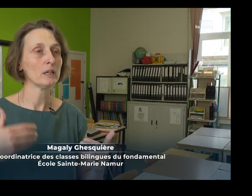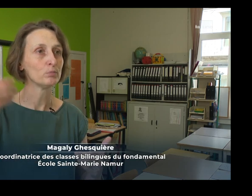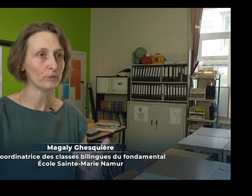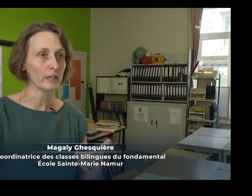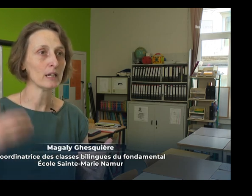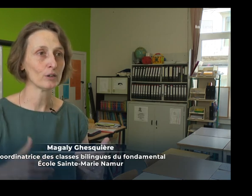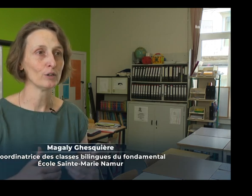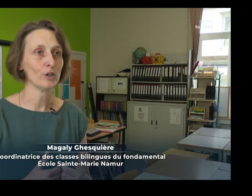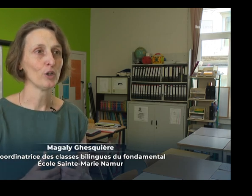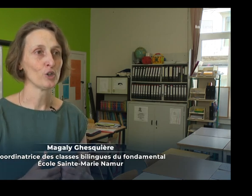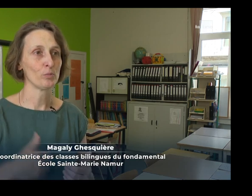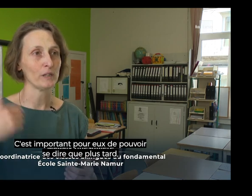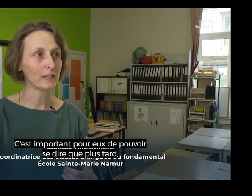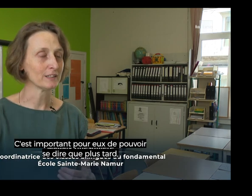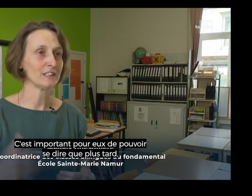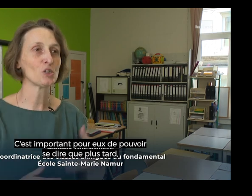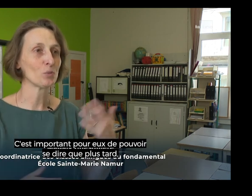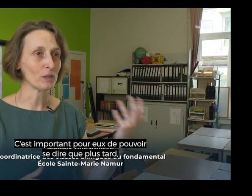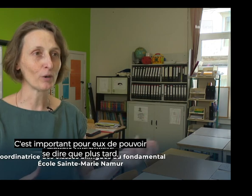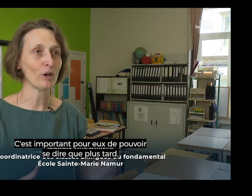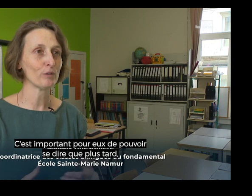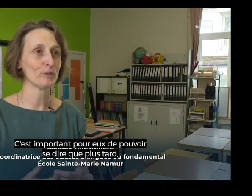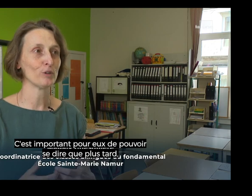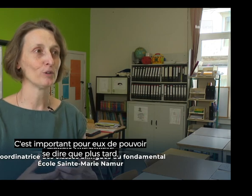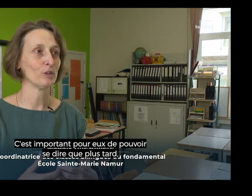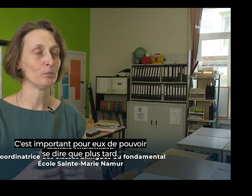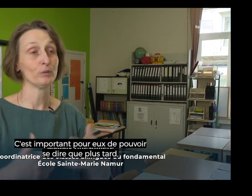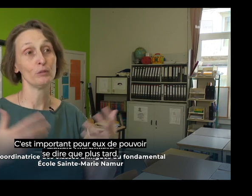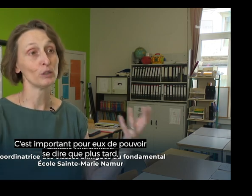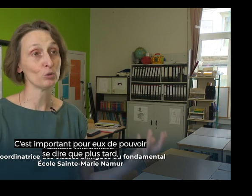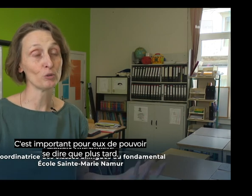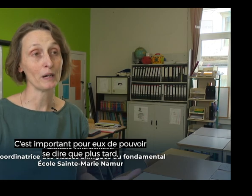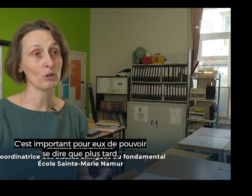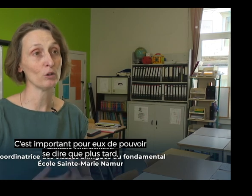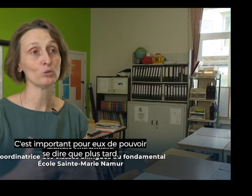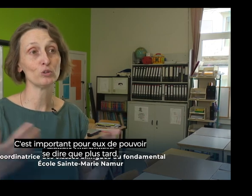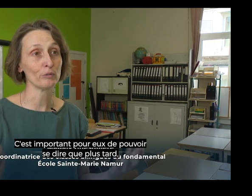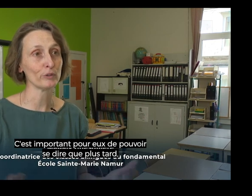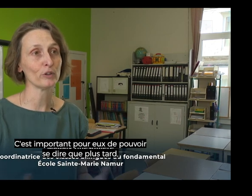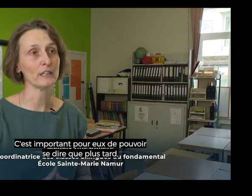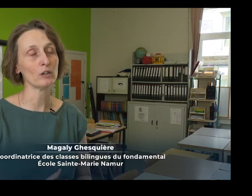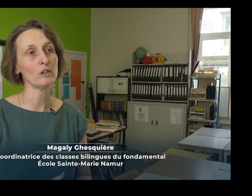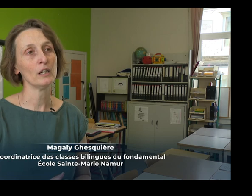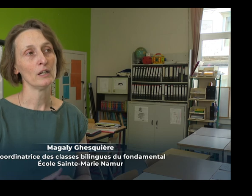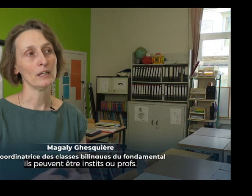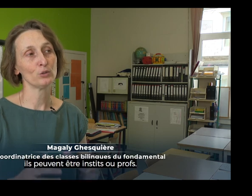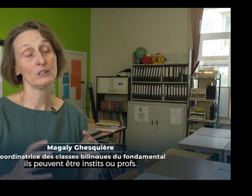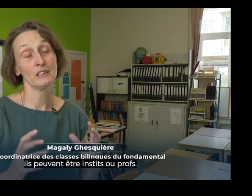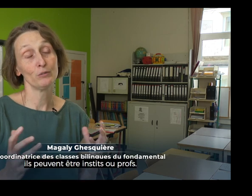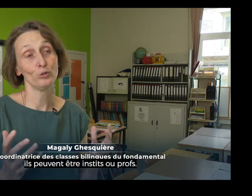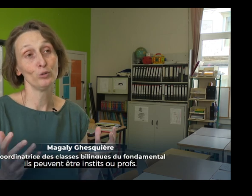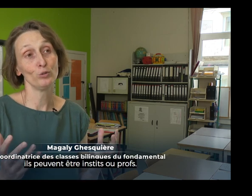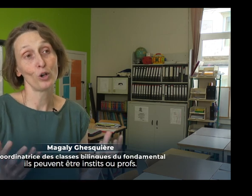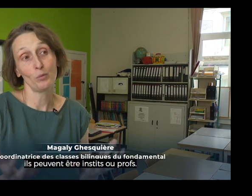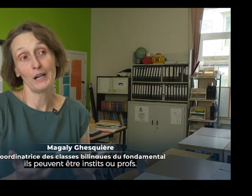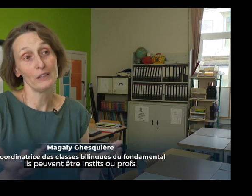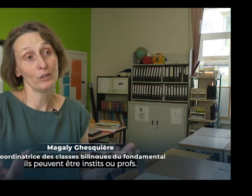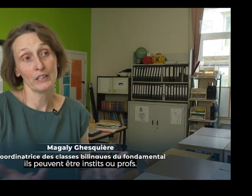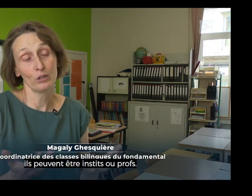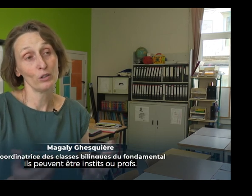plus tard, je peux être institut, je peux être prof, et puis ils voient d'autres parents, d'autres enfants dans l'école. La surdité est devenue normale dans l'école, en